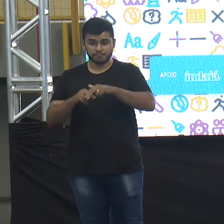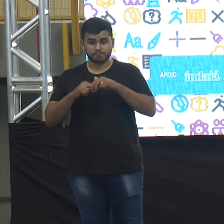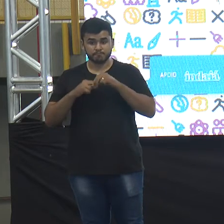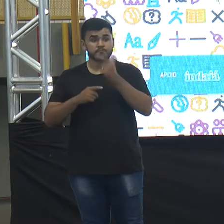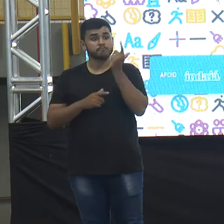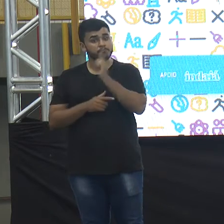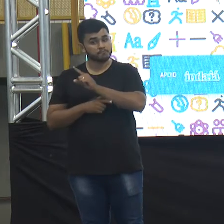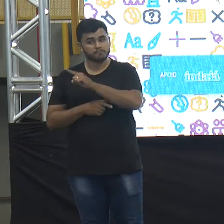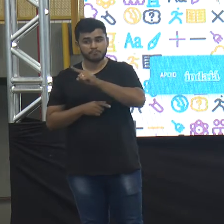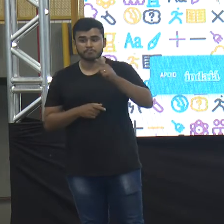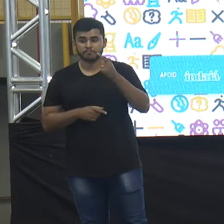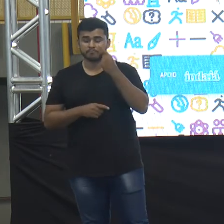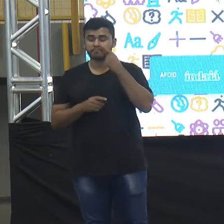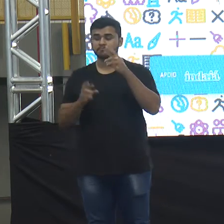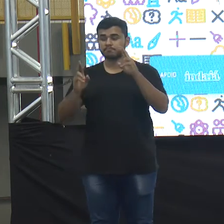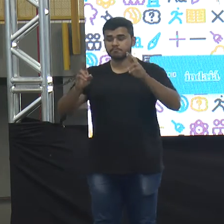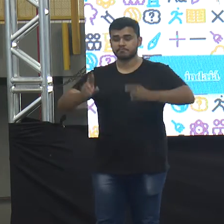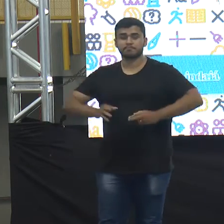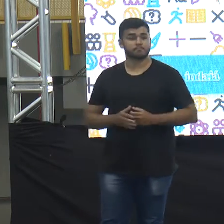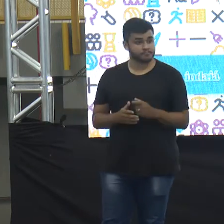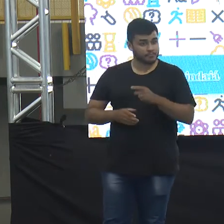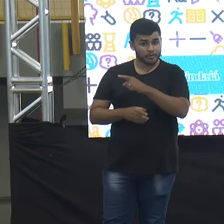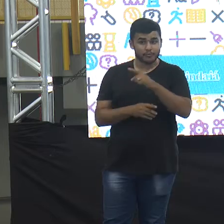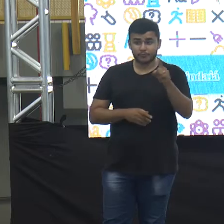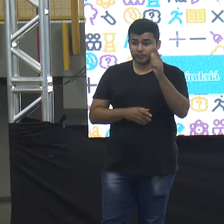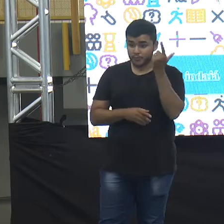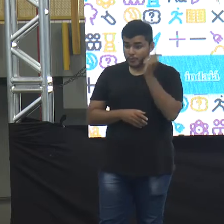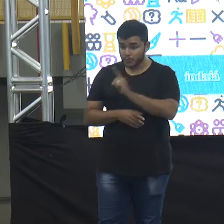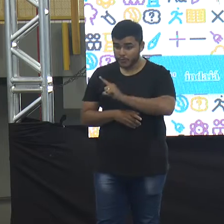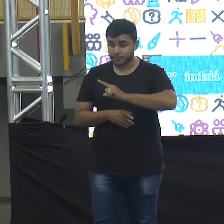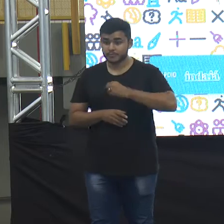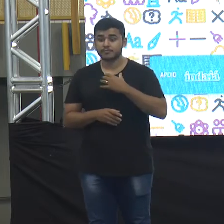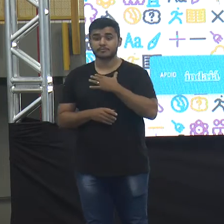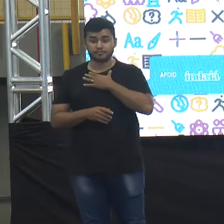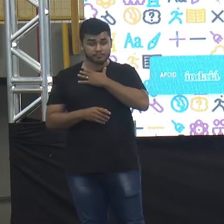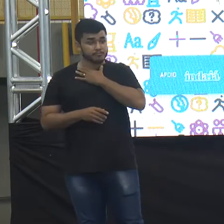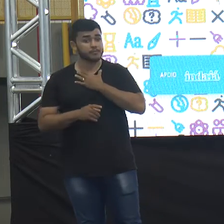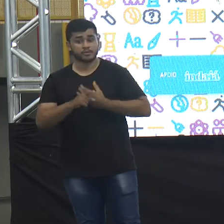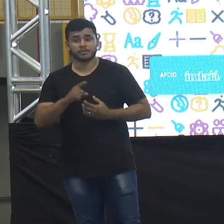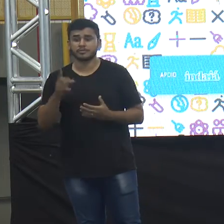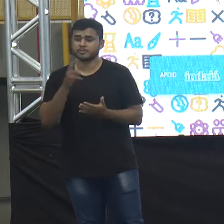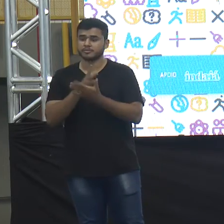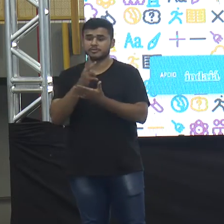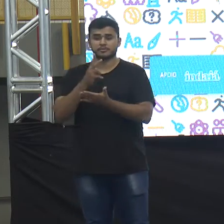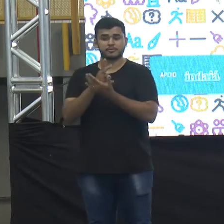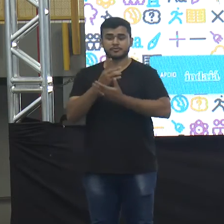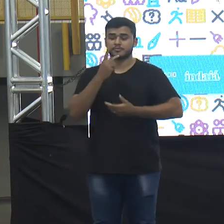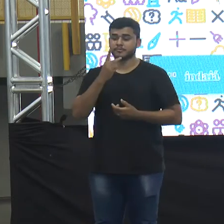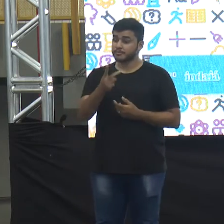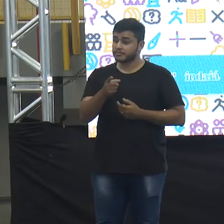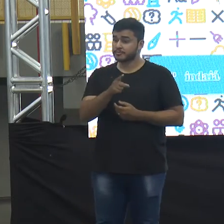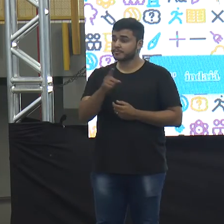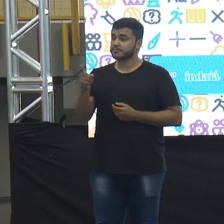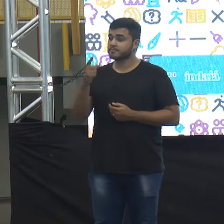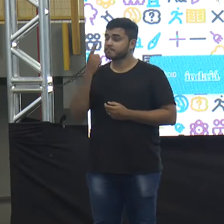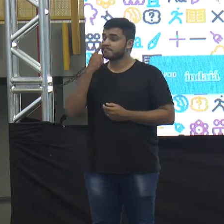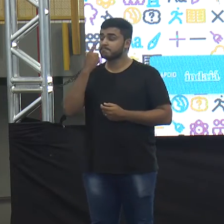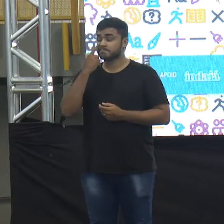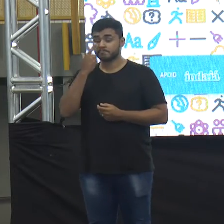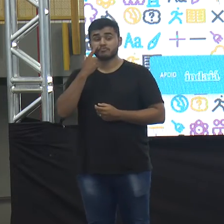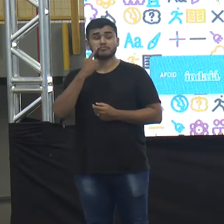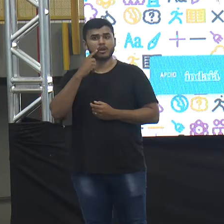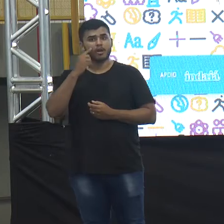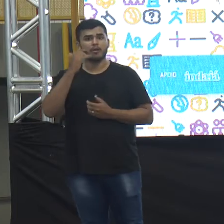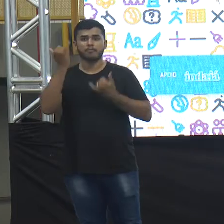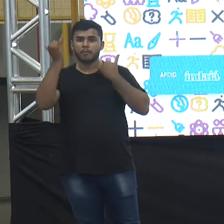recompensados. Mesmo aqueles que já estão muito bem preparados, pode ter certeza que sempre tem algo a acrescentar. E é